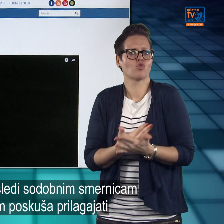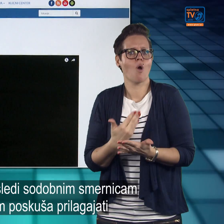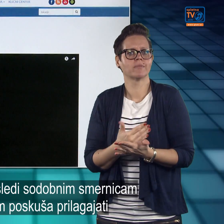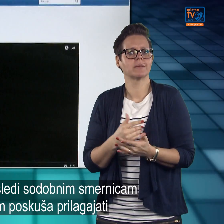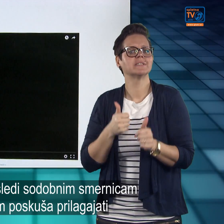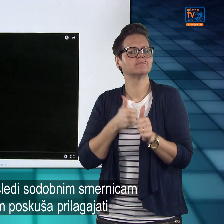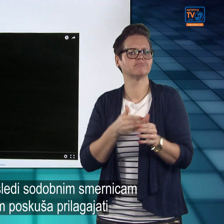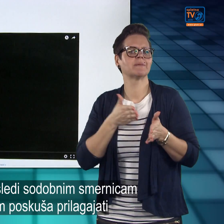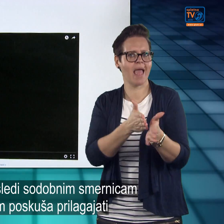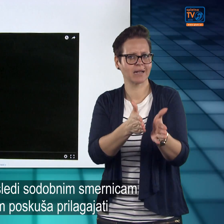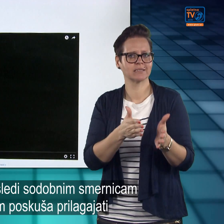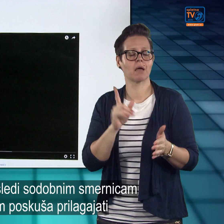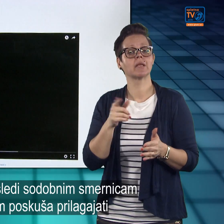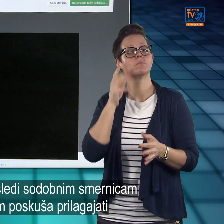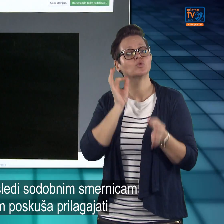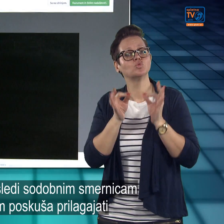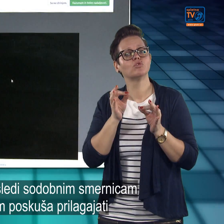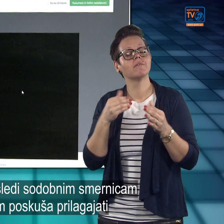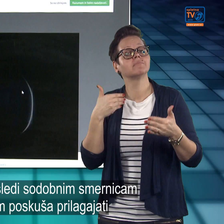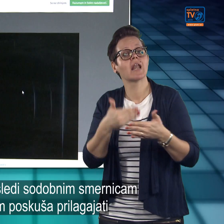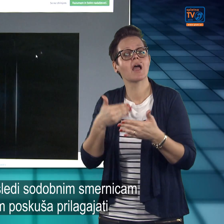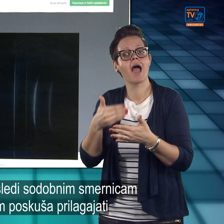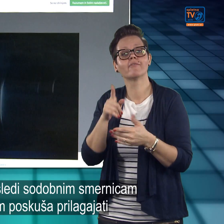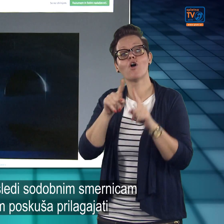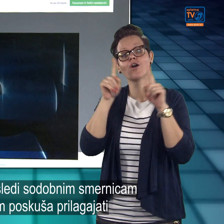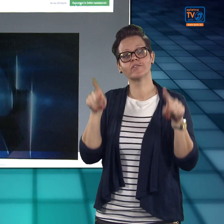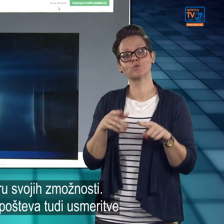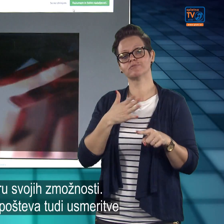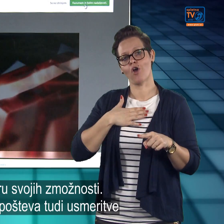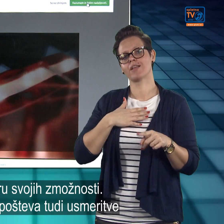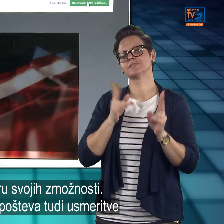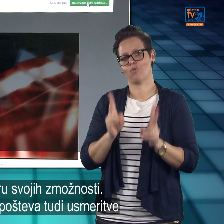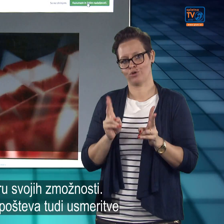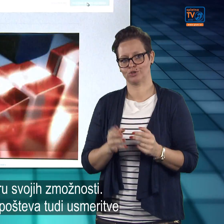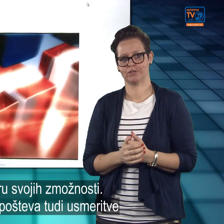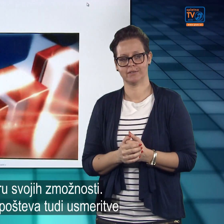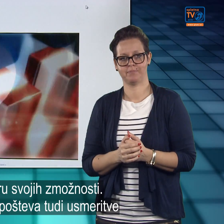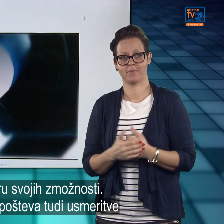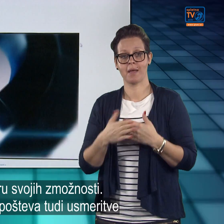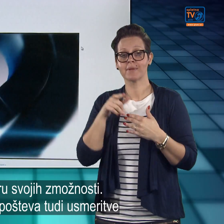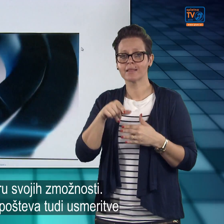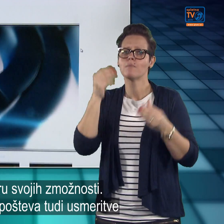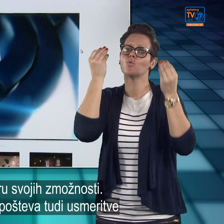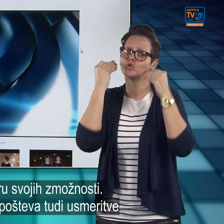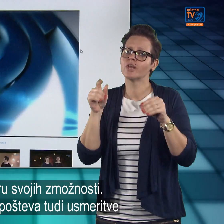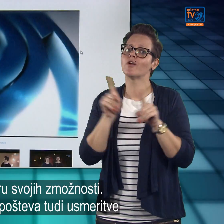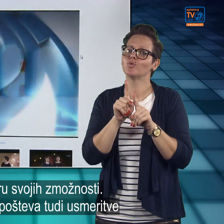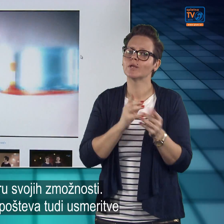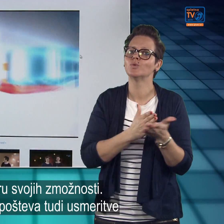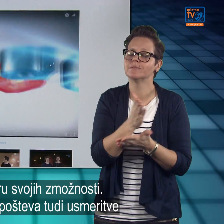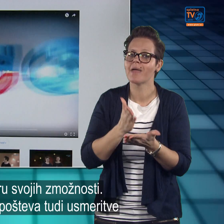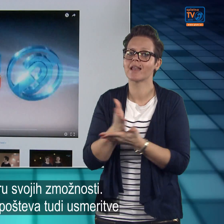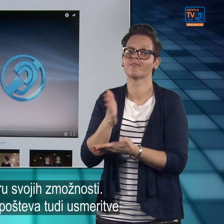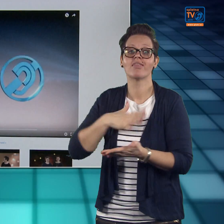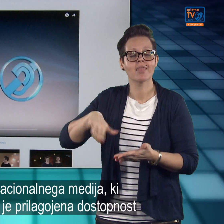sodobnim smernicam in se jim poskuša prilagajati v okviru svojih zmožnosti. Pri tem upošteva tudi